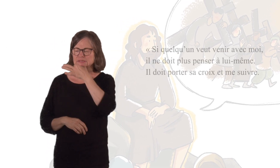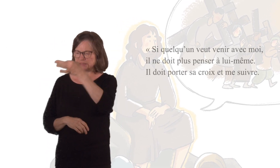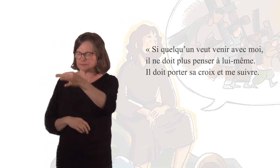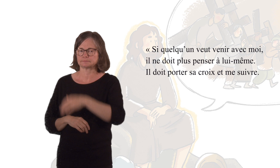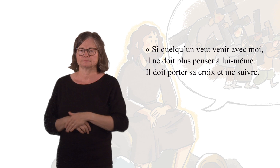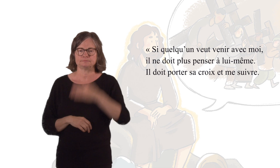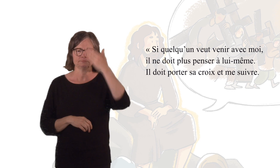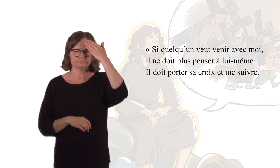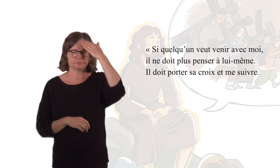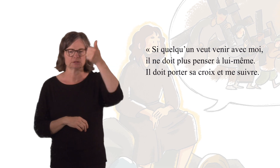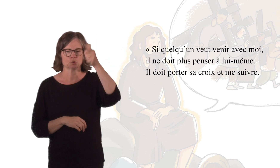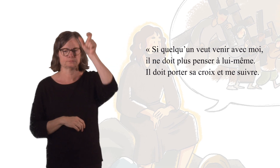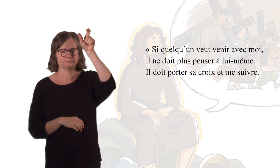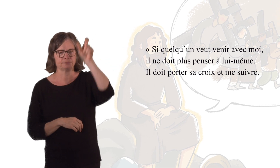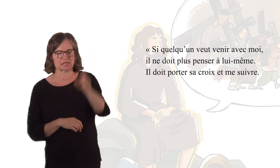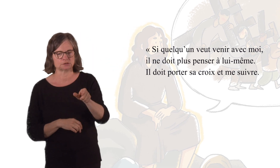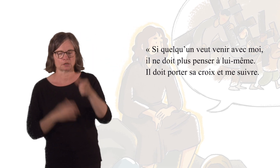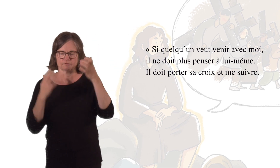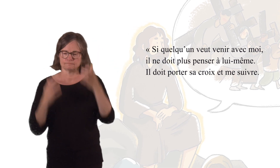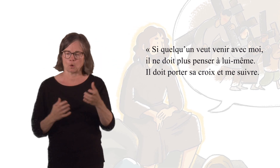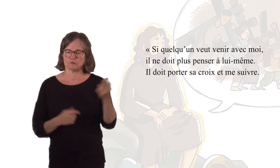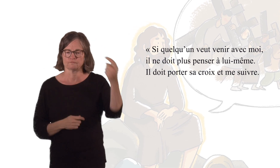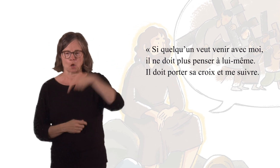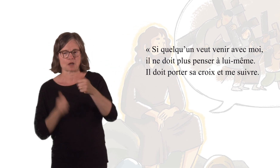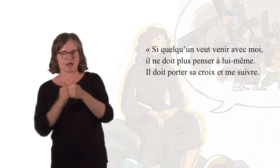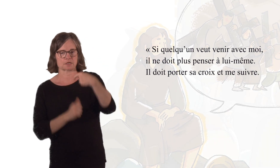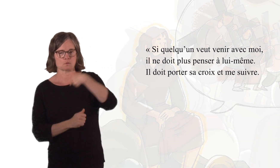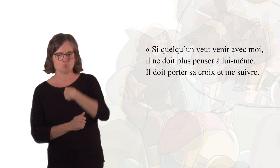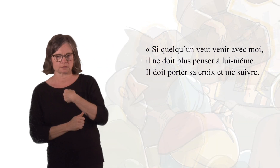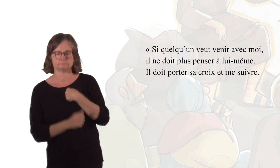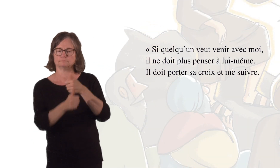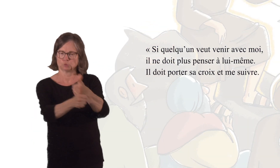« Si quelqu'un veut venir avec moi, il ne doit plus penser à lui-même.